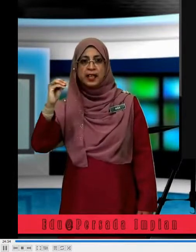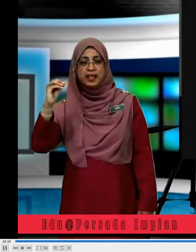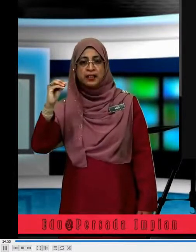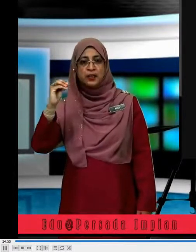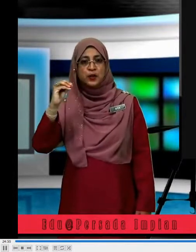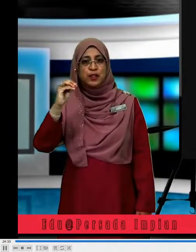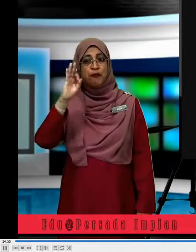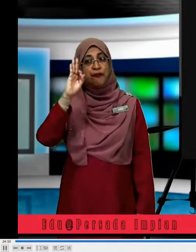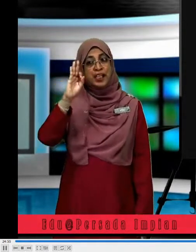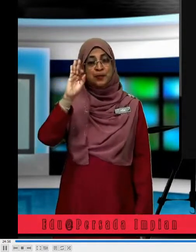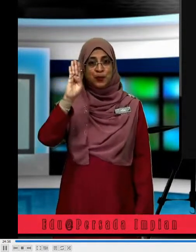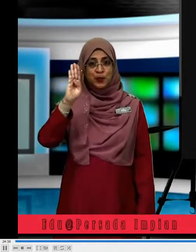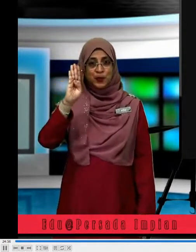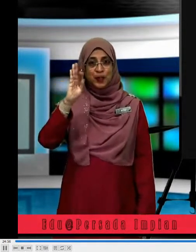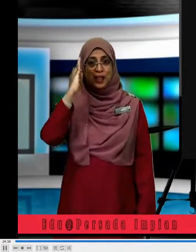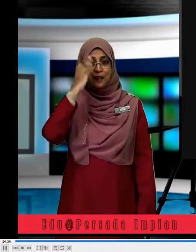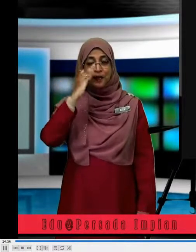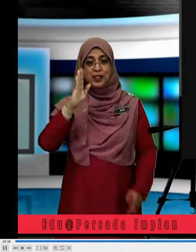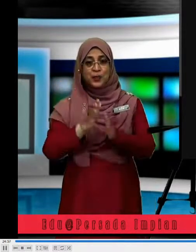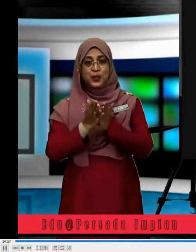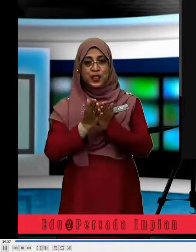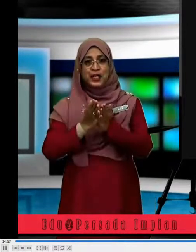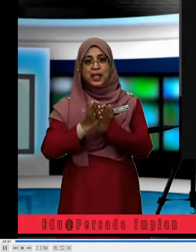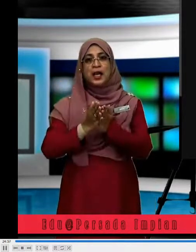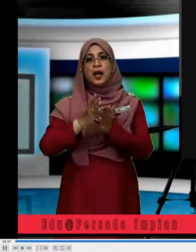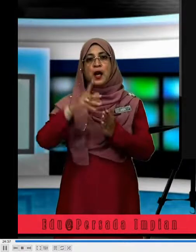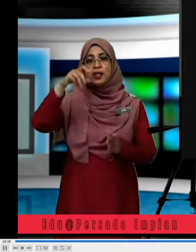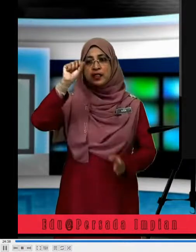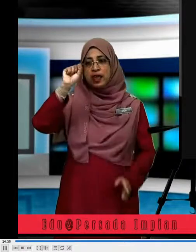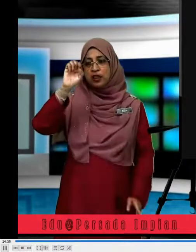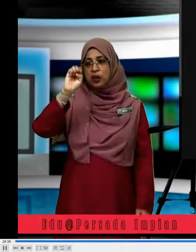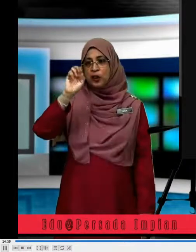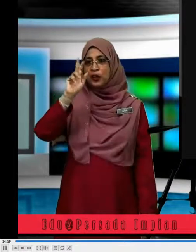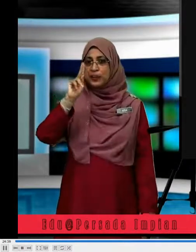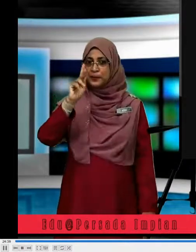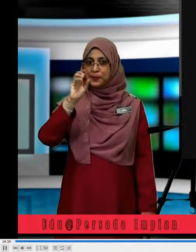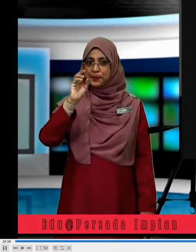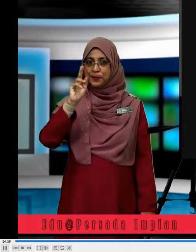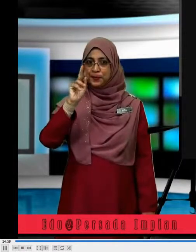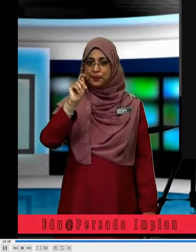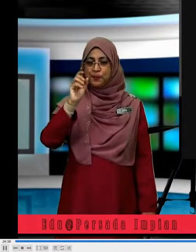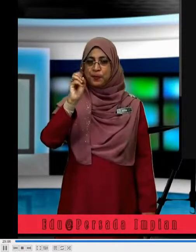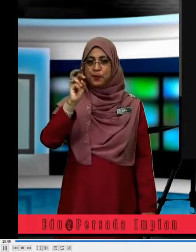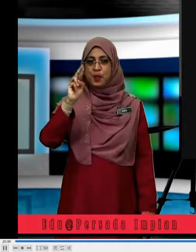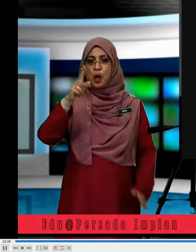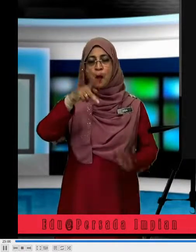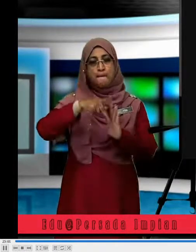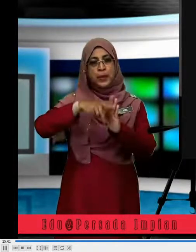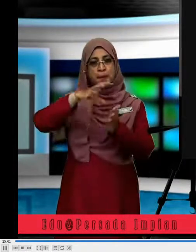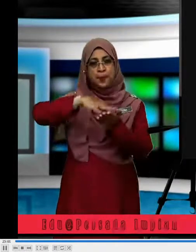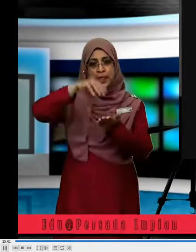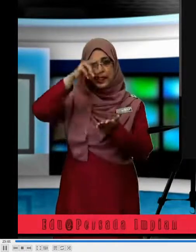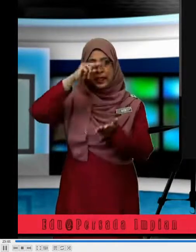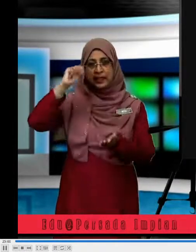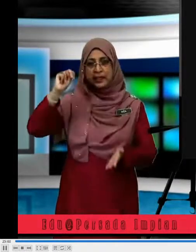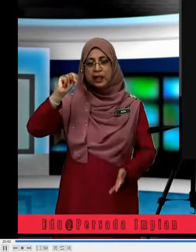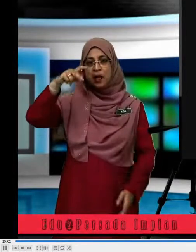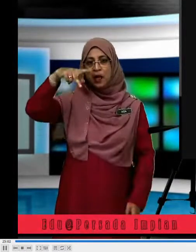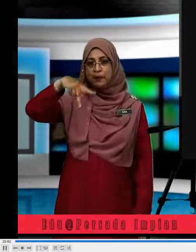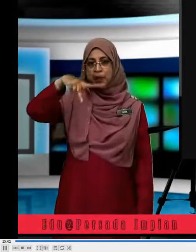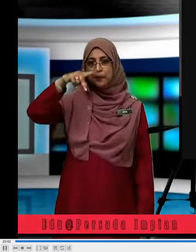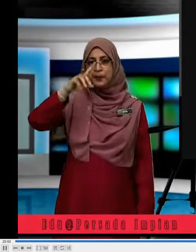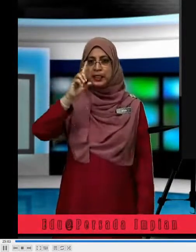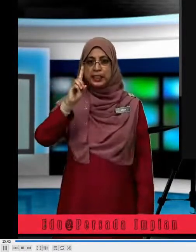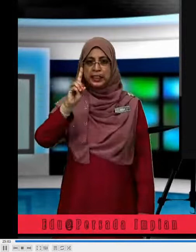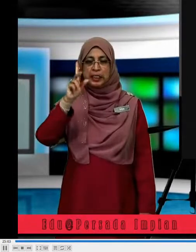dan juga Facebook Facebook sektor Hai pembelajaran